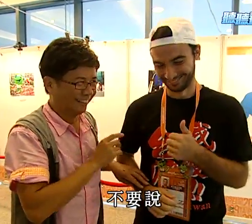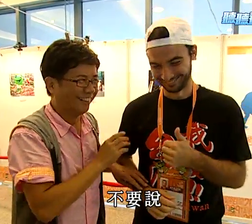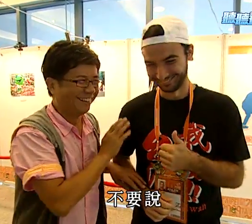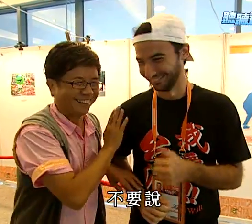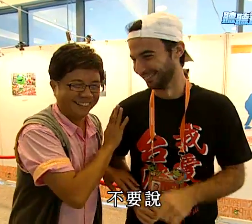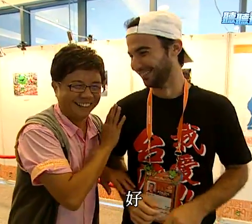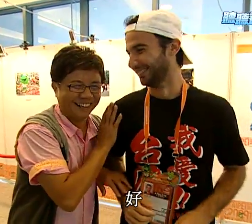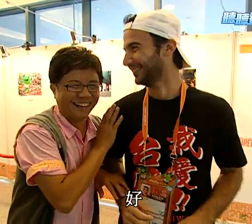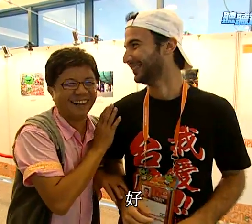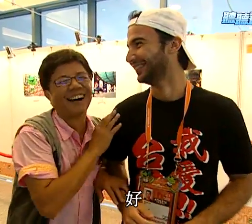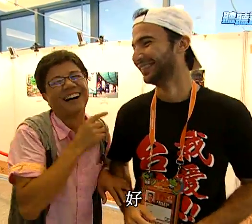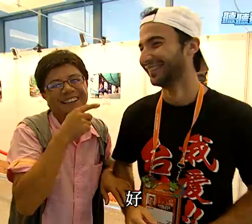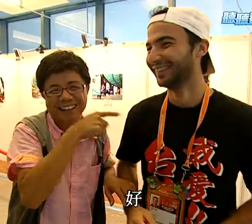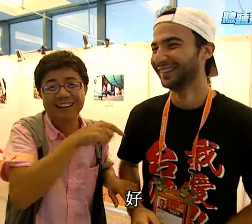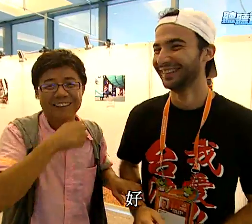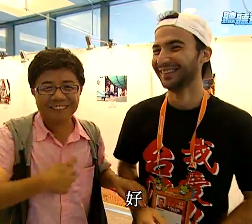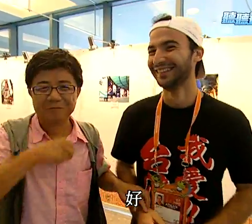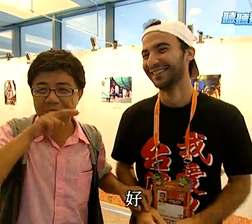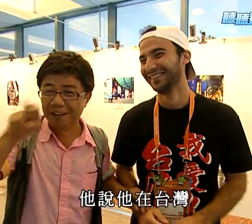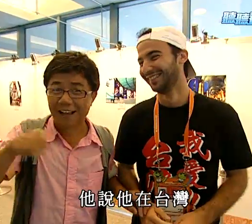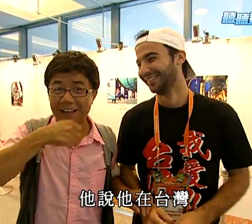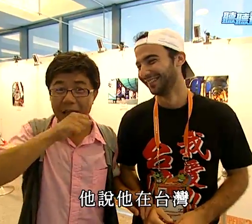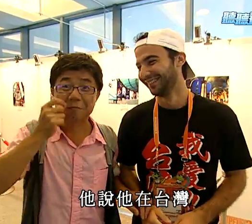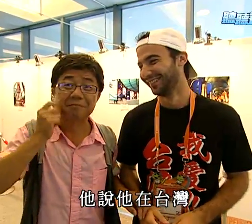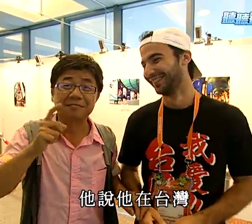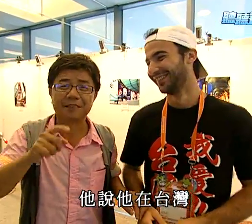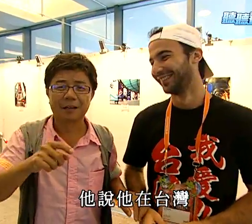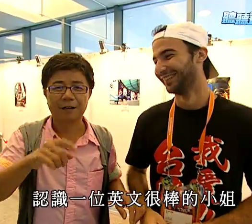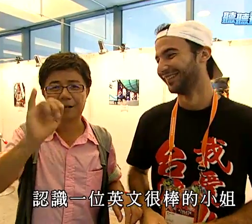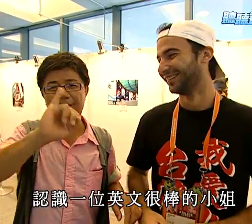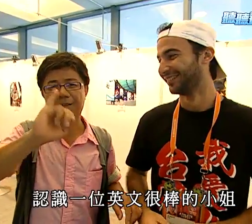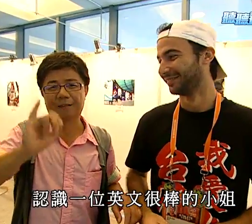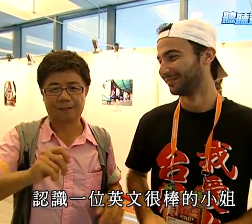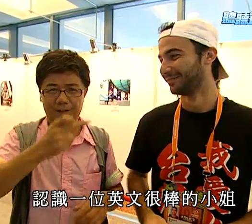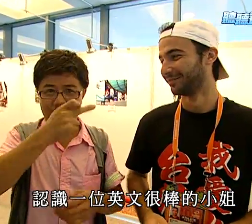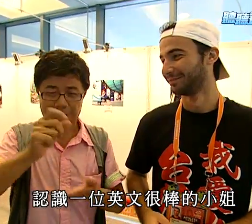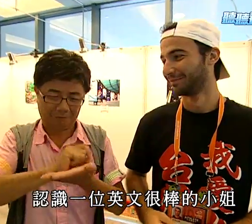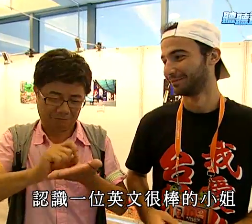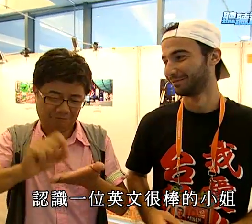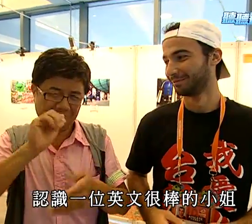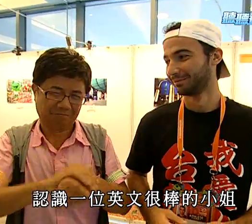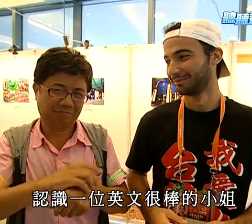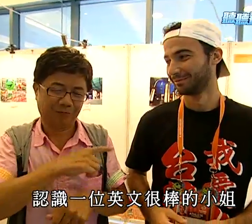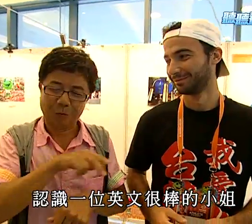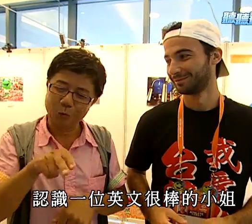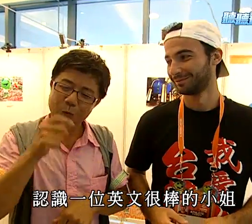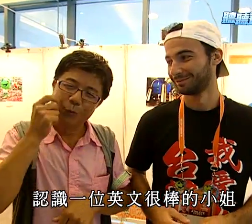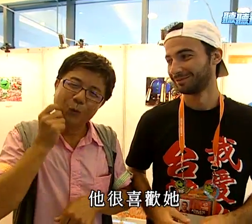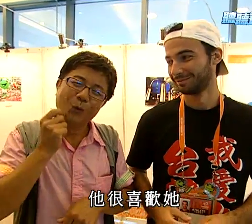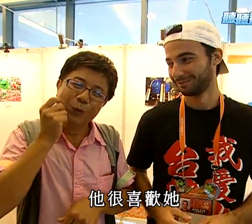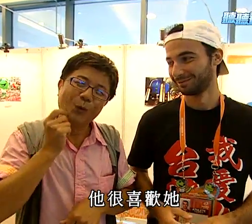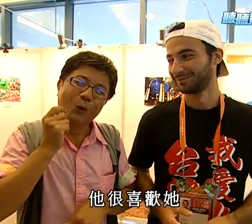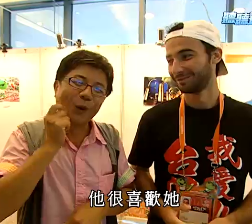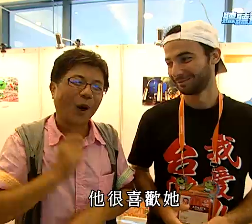哦。他说他在台湾认识一位英文很棒的小姐，他很喜欢她。